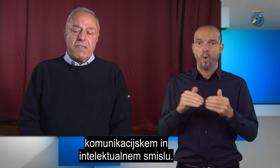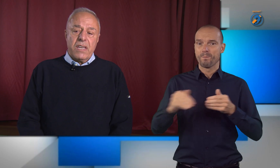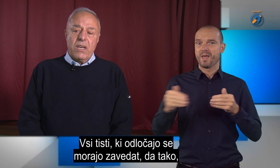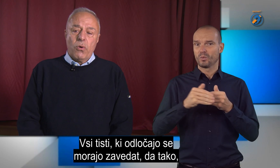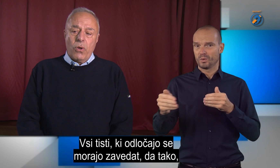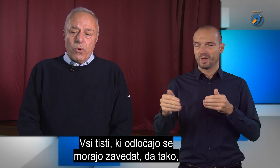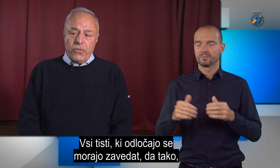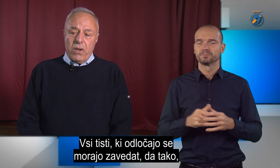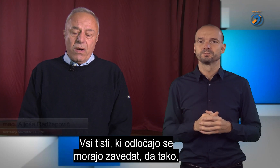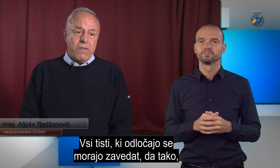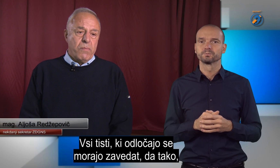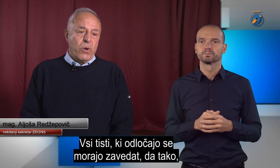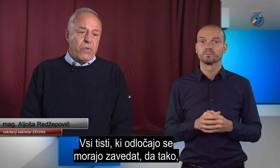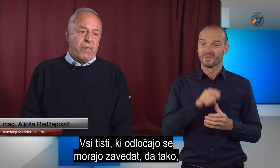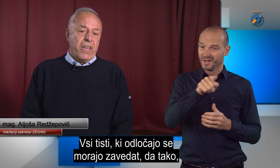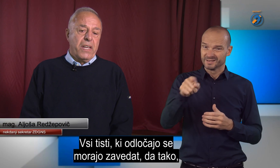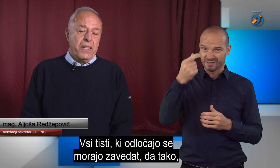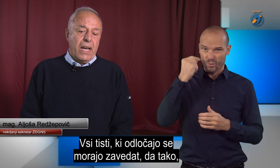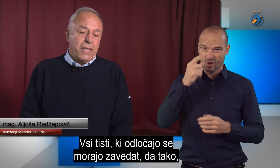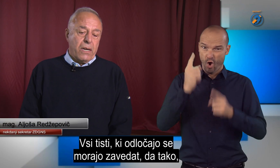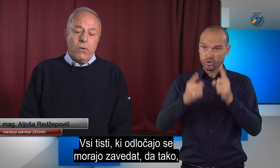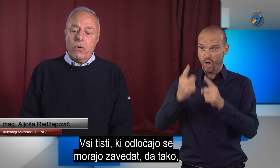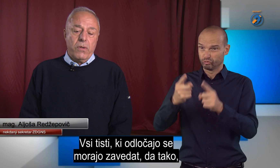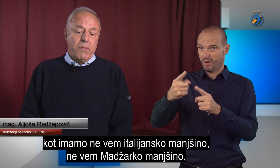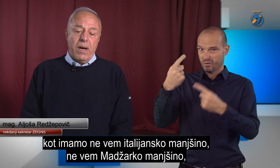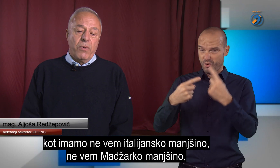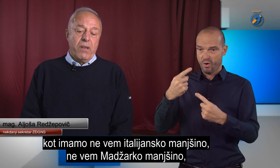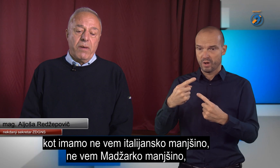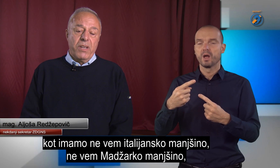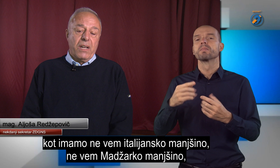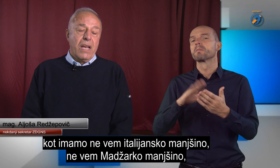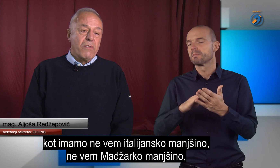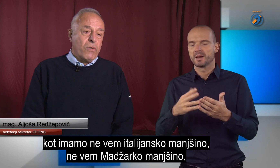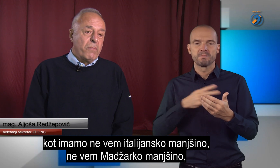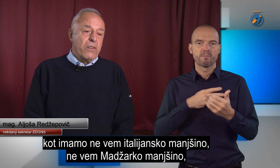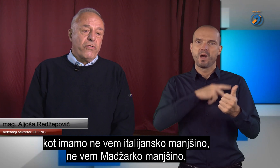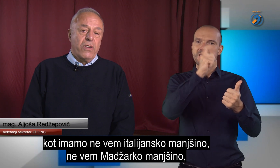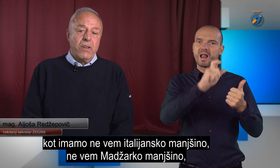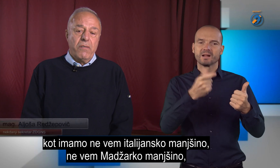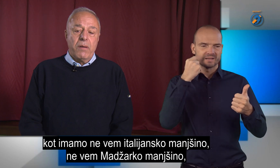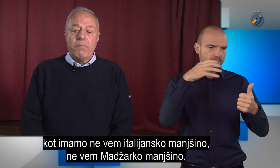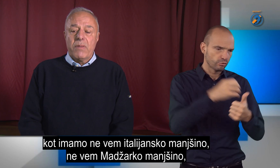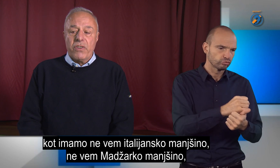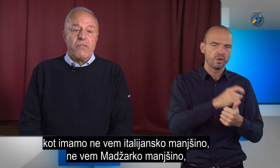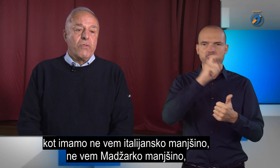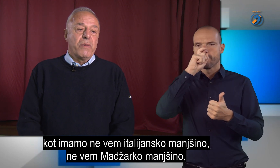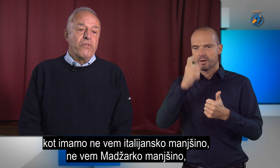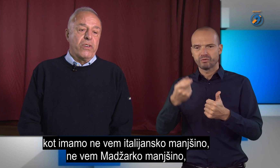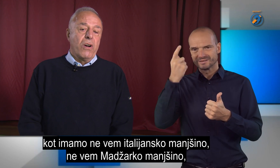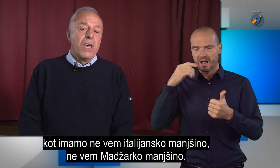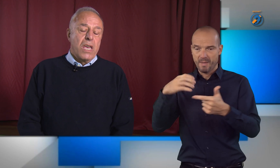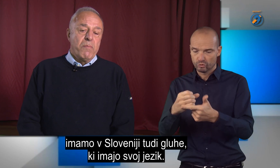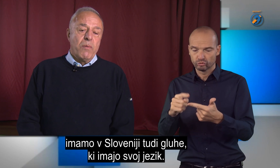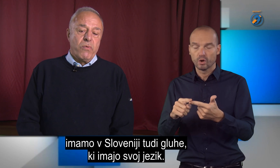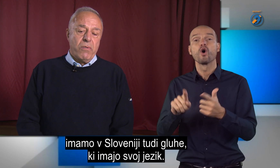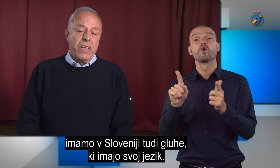Vsi tisti, ki odločajo, se morajo zavedati, da tako kot imamo, italijansko manjšino, madžarsko